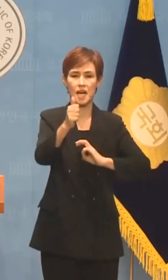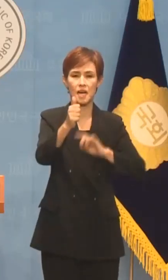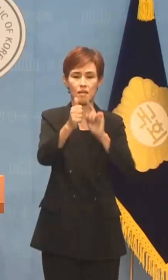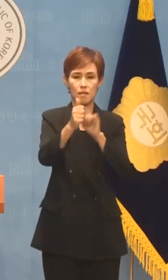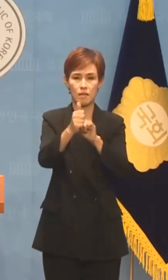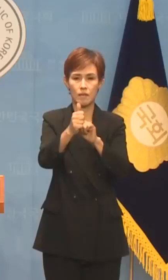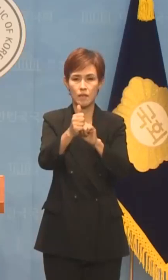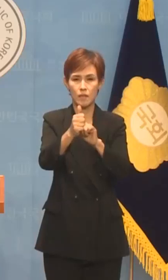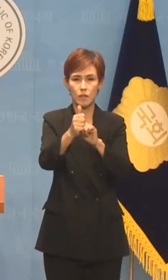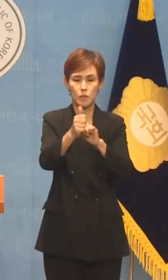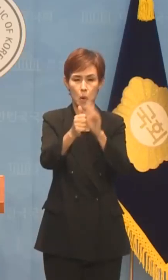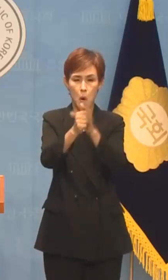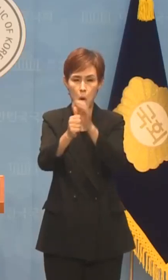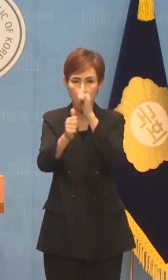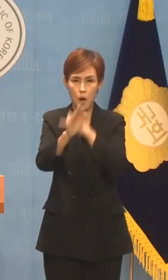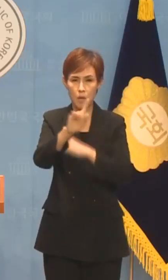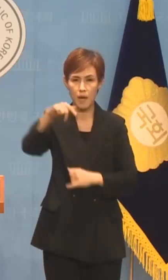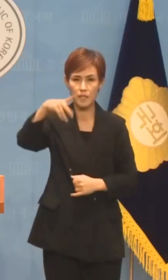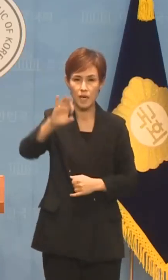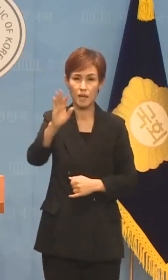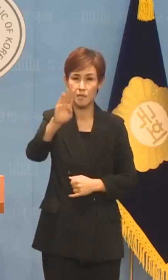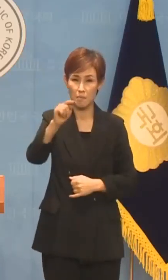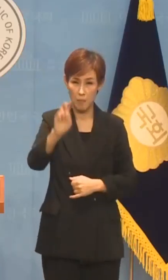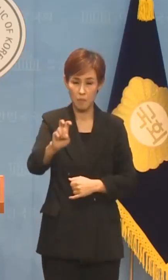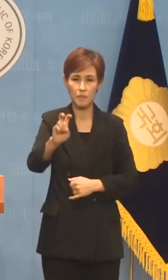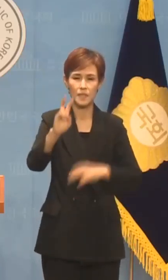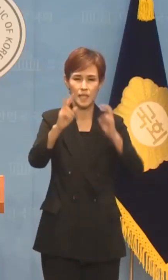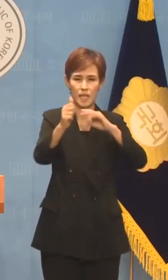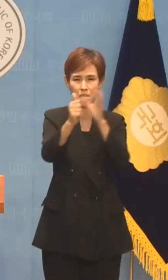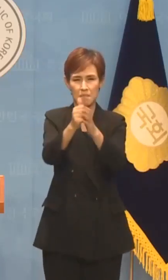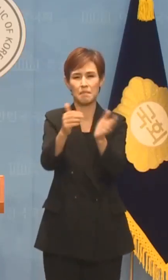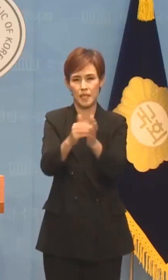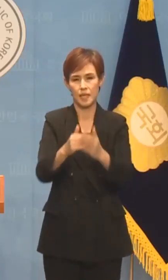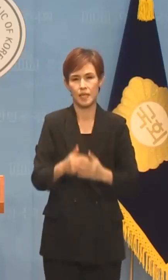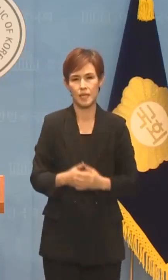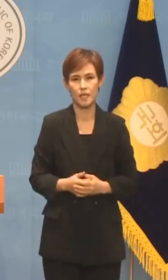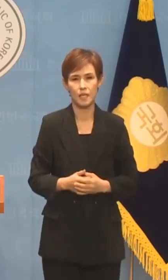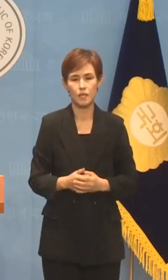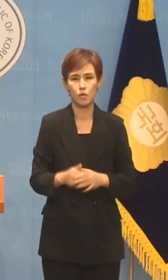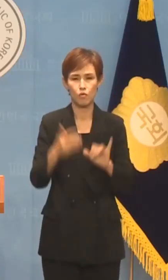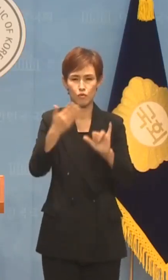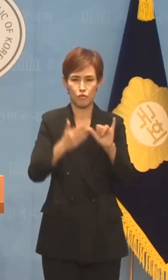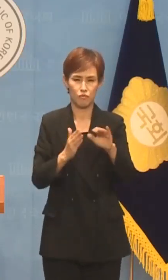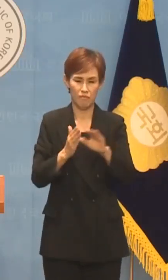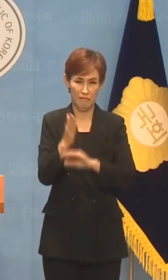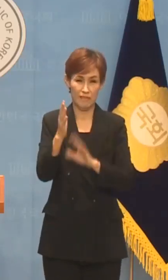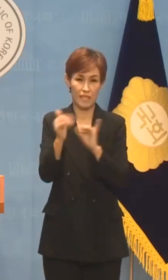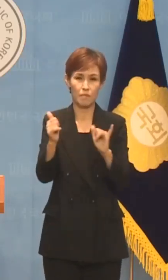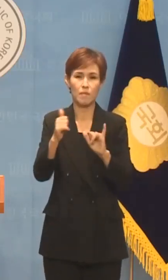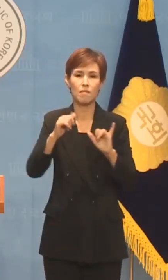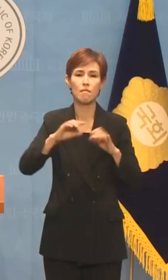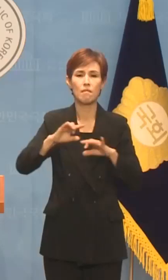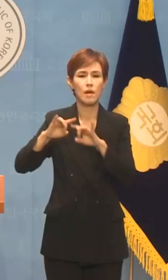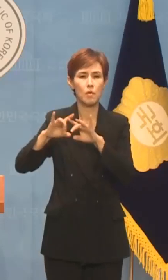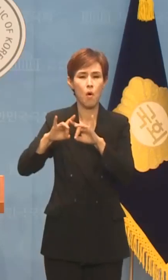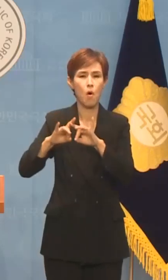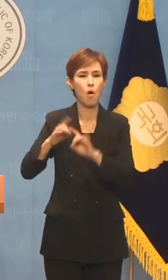종료되고 파우치 박장범 사장 체제로 바뀌었으며 극우 유튜버가 라디오 진행자가 되기도